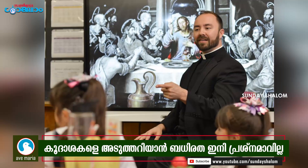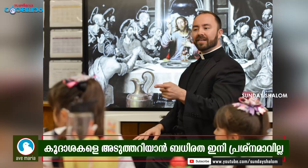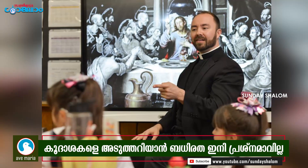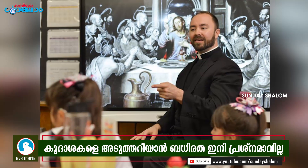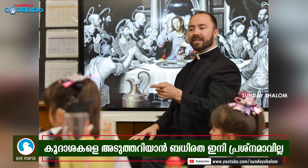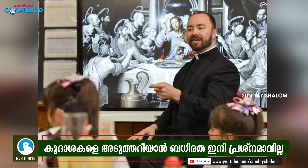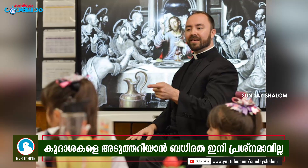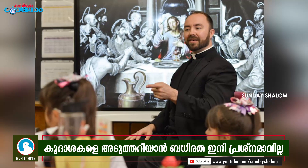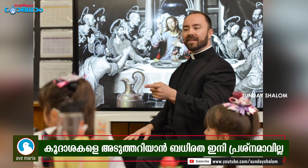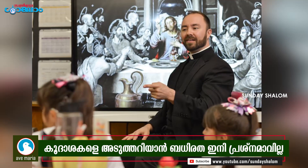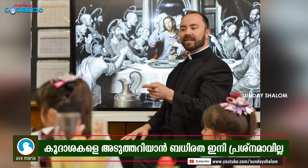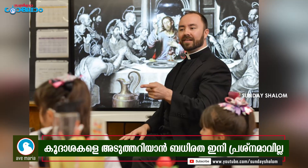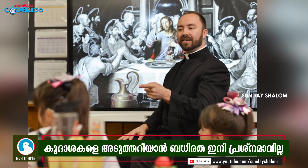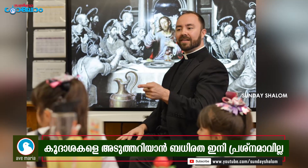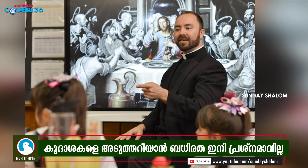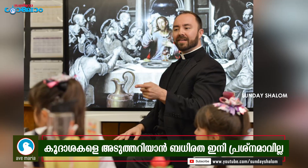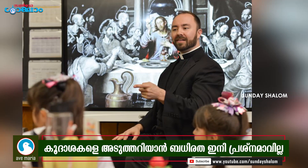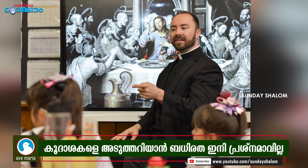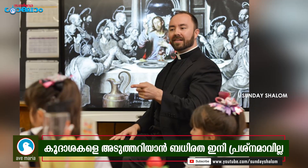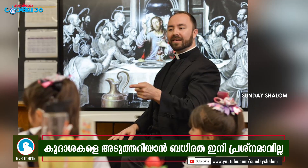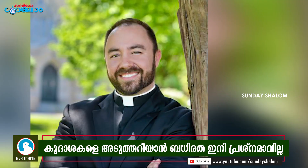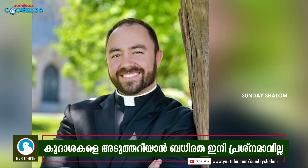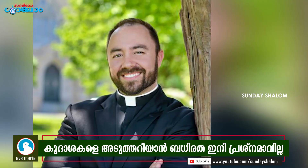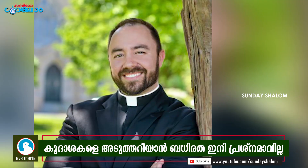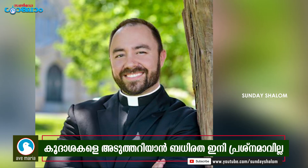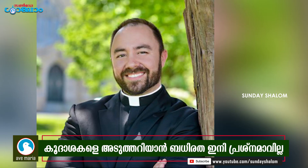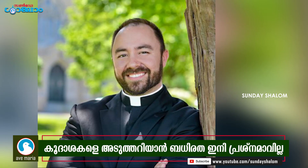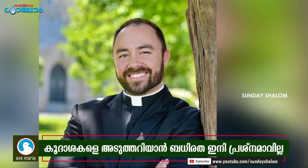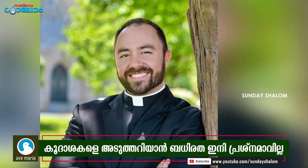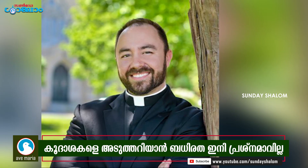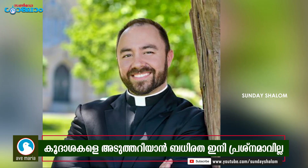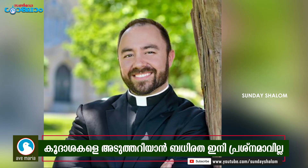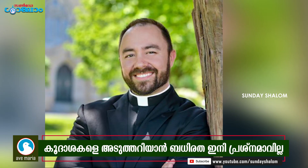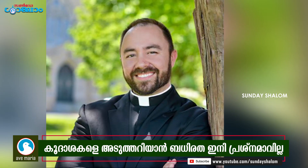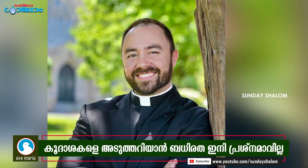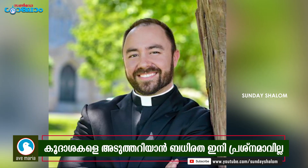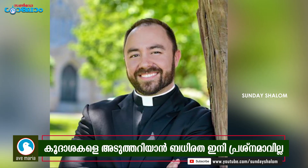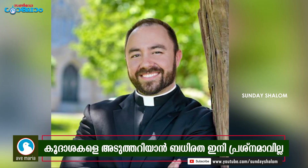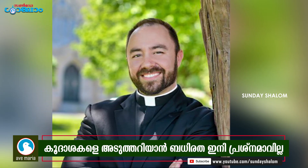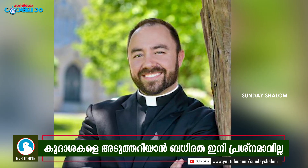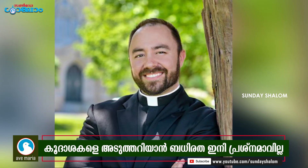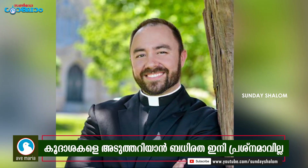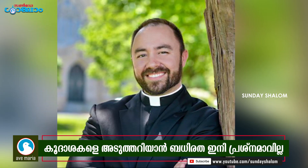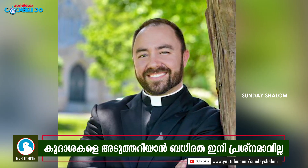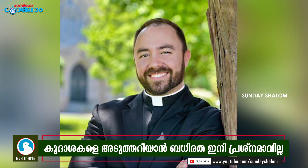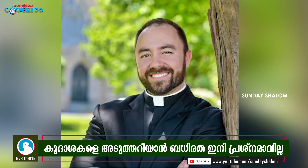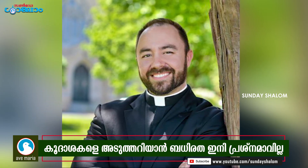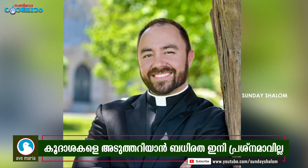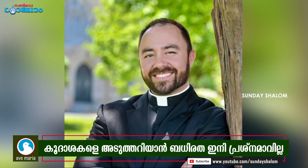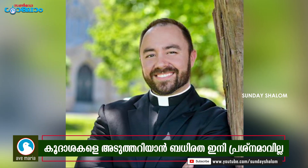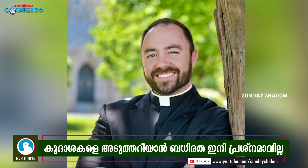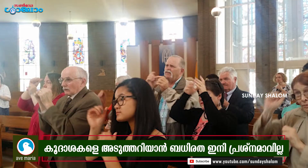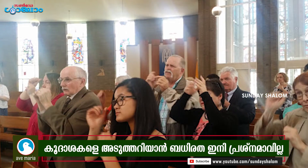ഇത് വികസിപ്പിച്ചത് ഫാദർ സീൻ ലൂമിസ് ആണ്. ഫിലാഡൽഫിയ അതിരൂപതയുടെ ബദിരർക്കായുള്ള അപ്പസ്തോലേറ്റിൻ്റെ ചാപ്ലിനാണ്